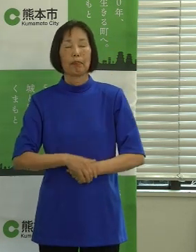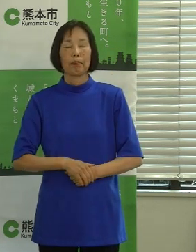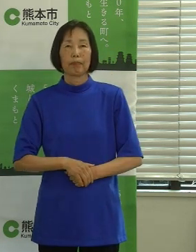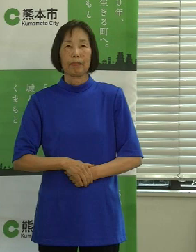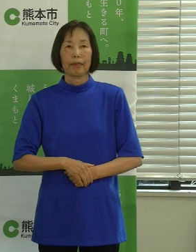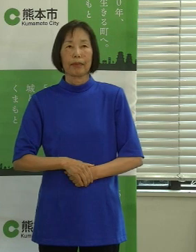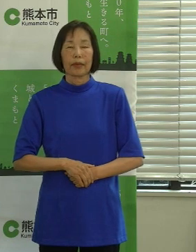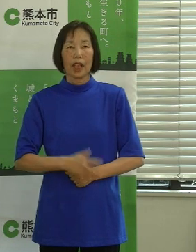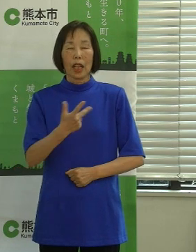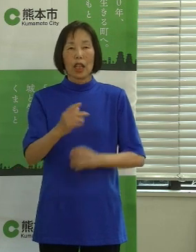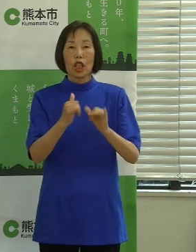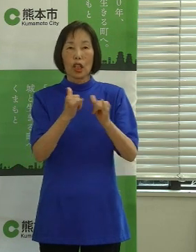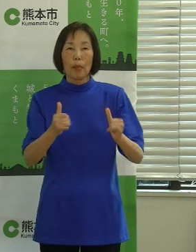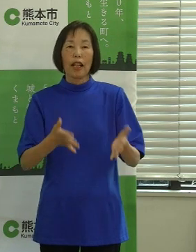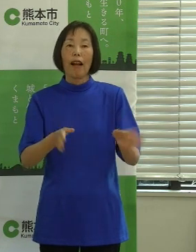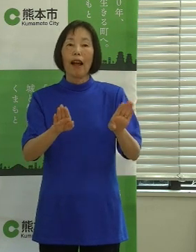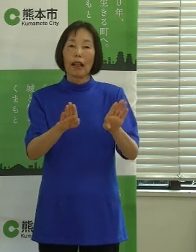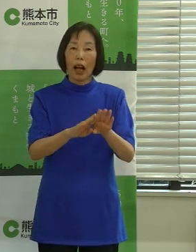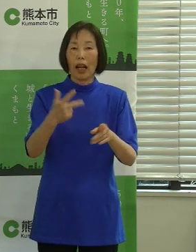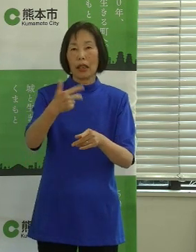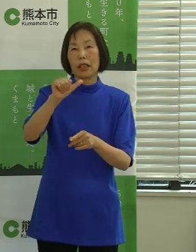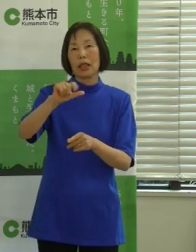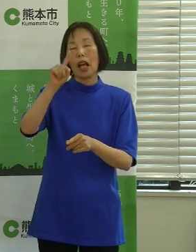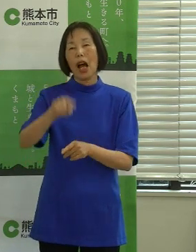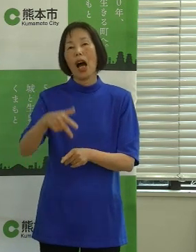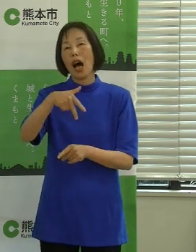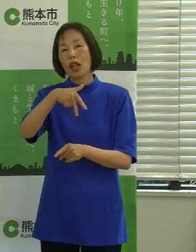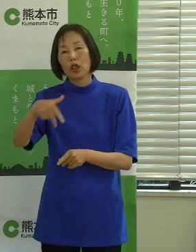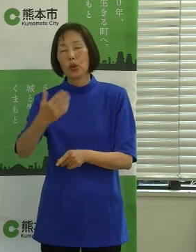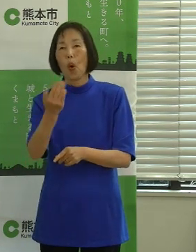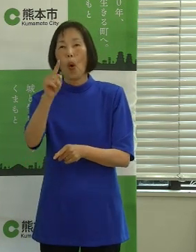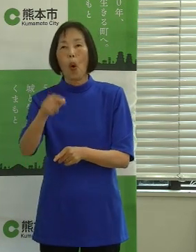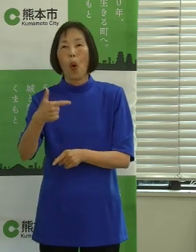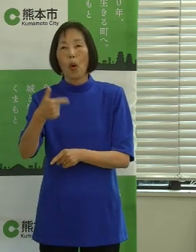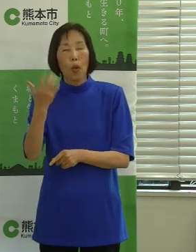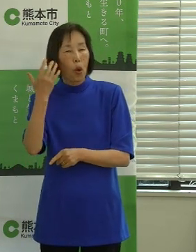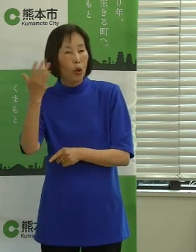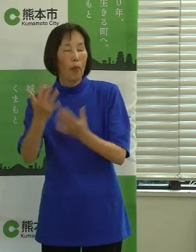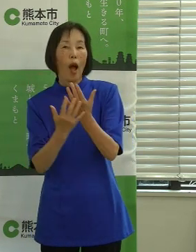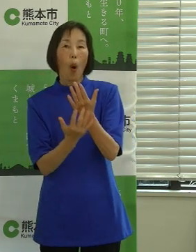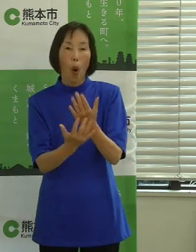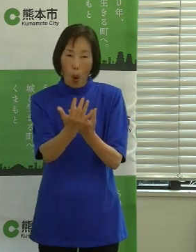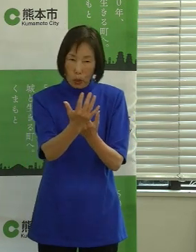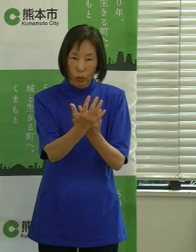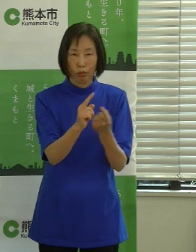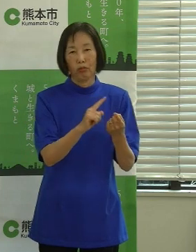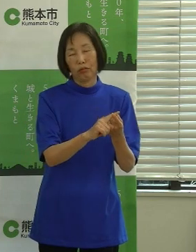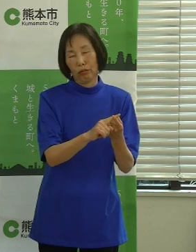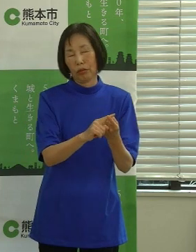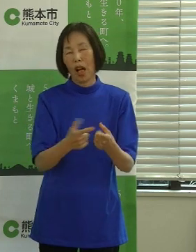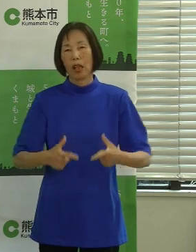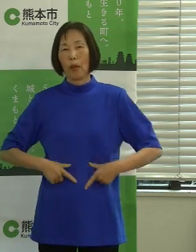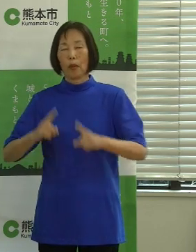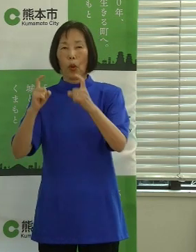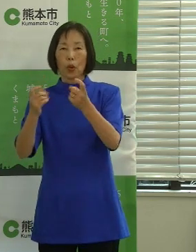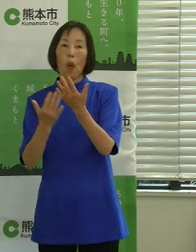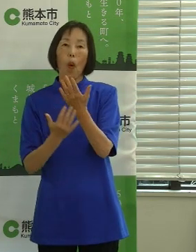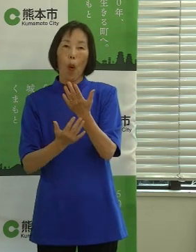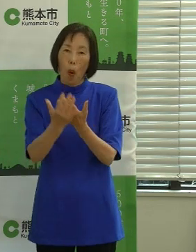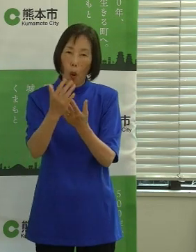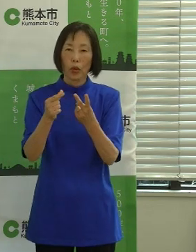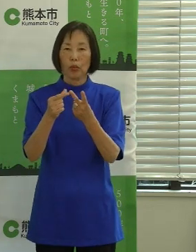ては市民会館シアーズホーム夢ホールや熊本城ホールま